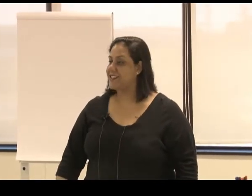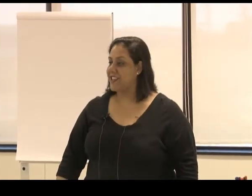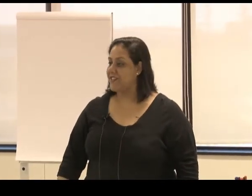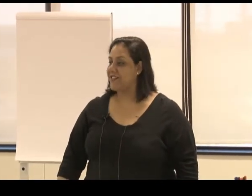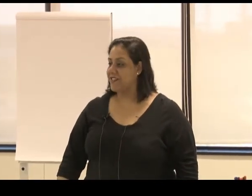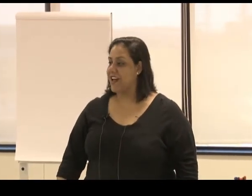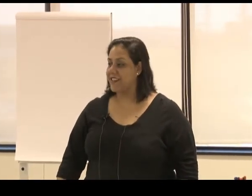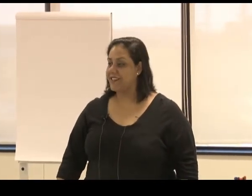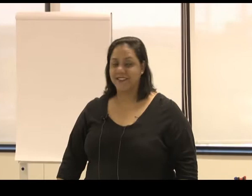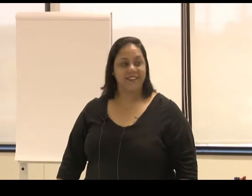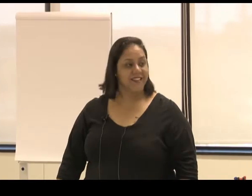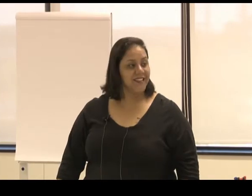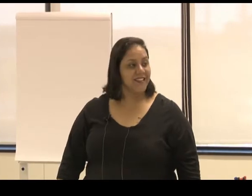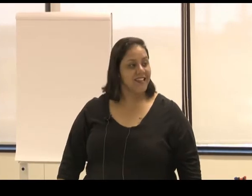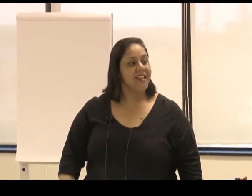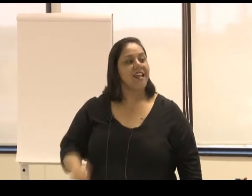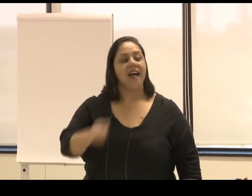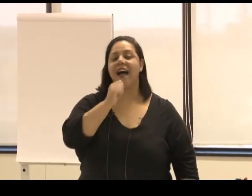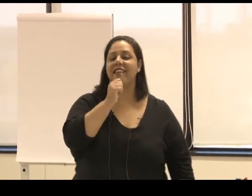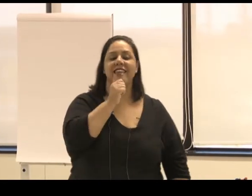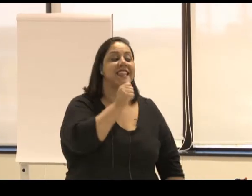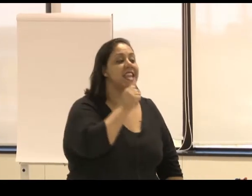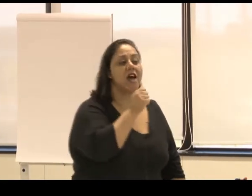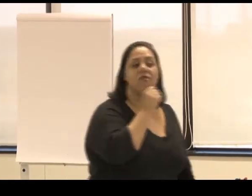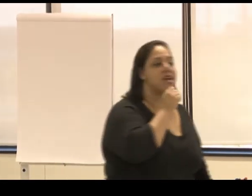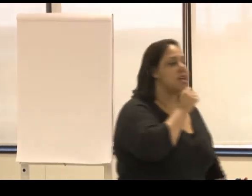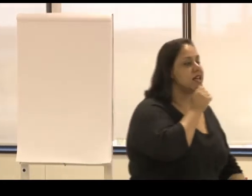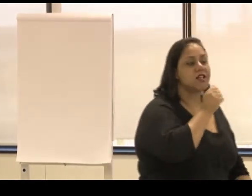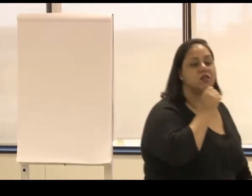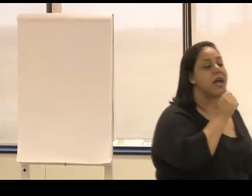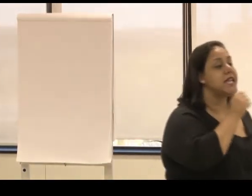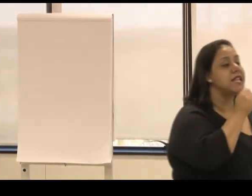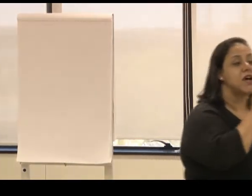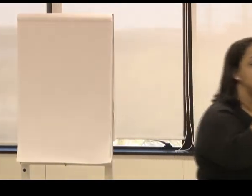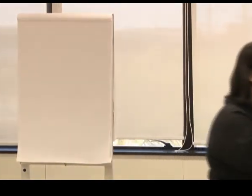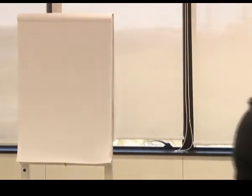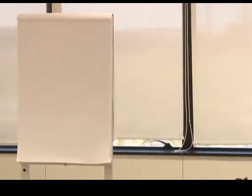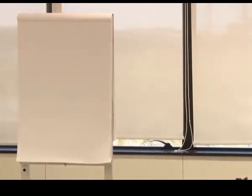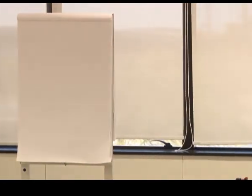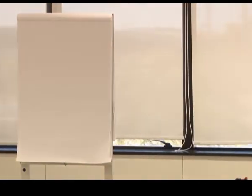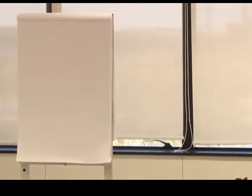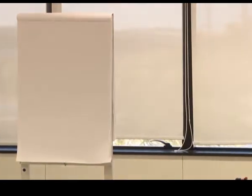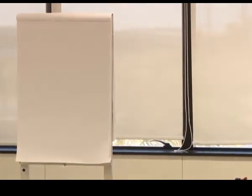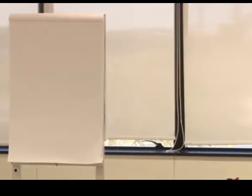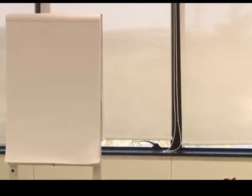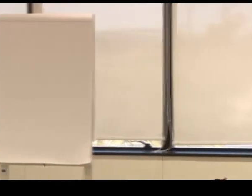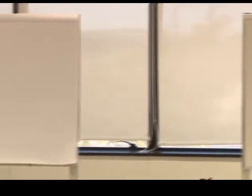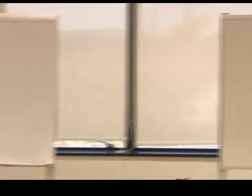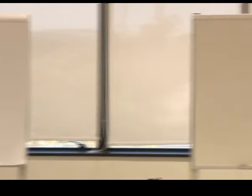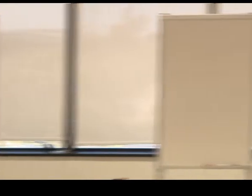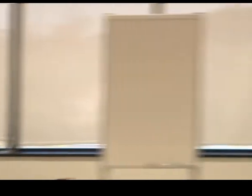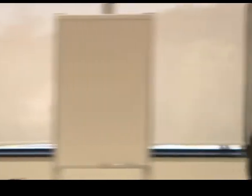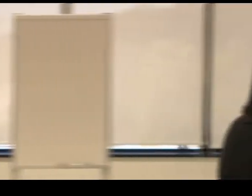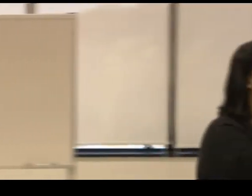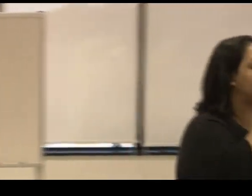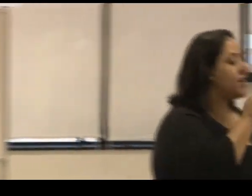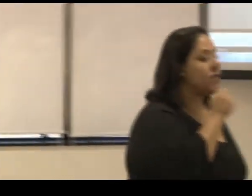Interessantezinho, não é? Ainda não. Só ainda não. Ainda. Ainda não.